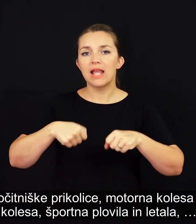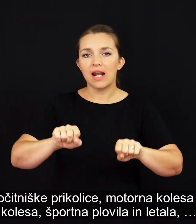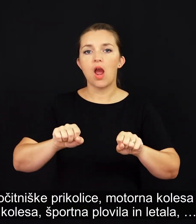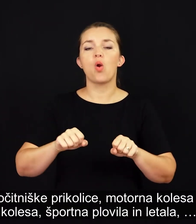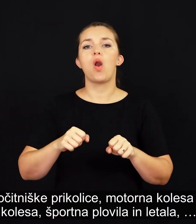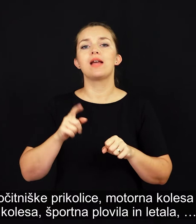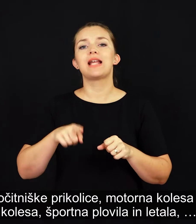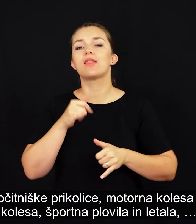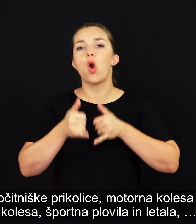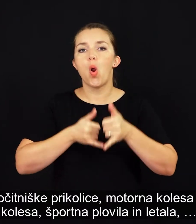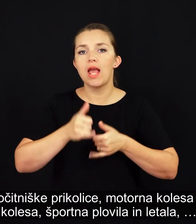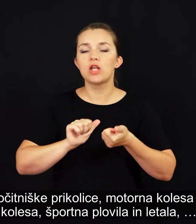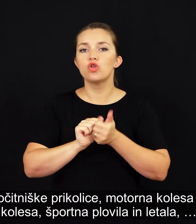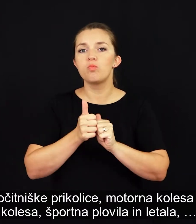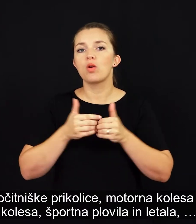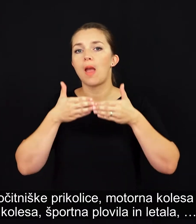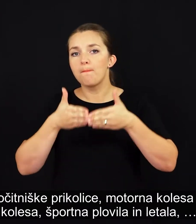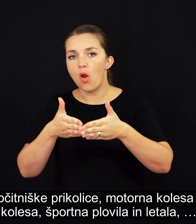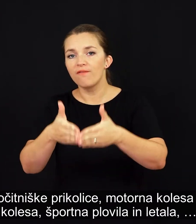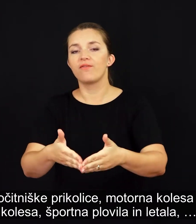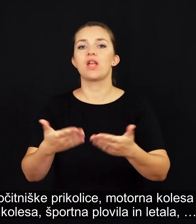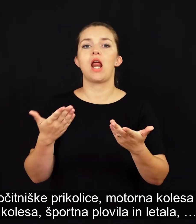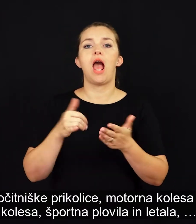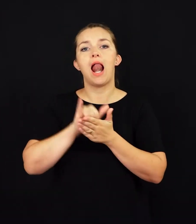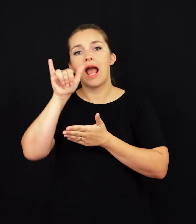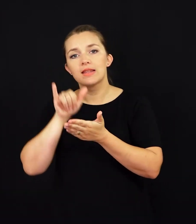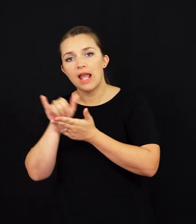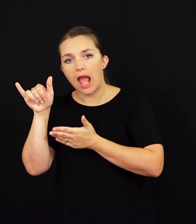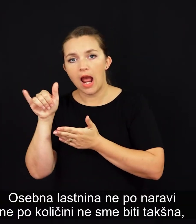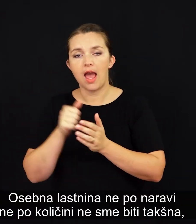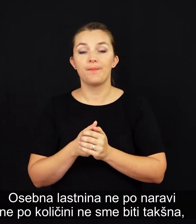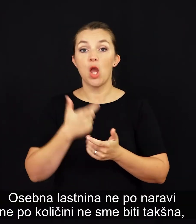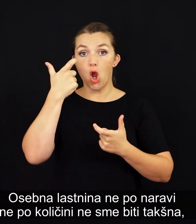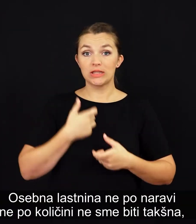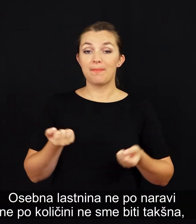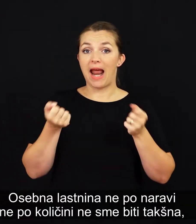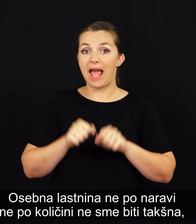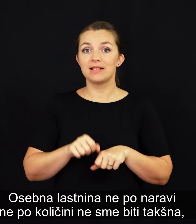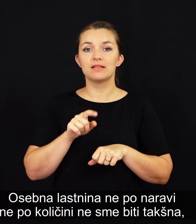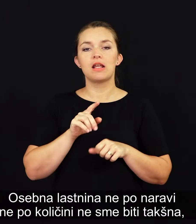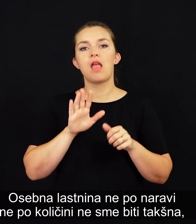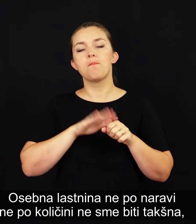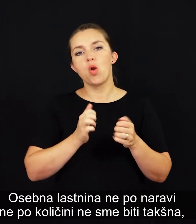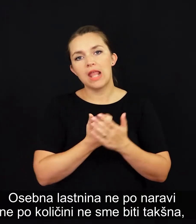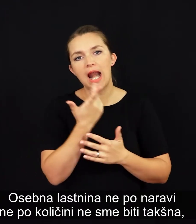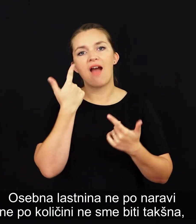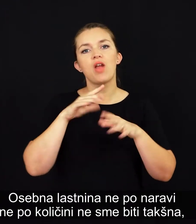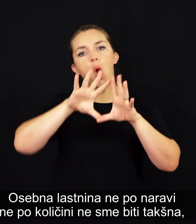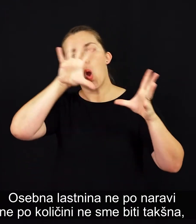kolesa, športna plovila in letala. Osebna lastnina ne po naravi ne po količini ne